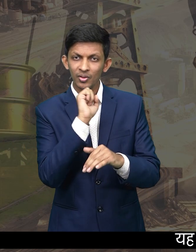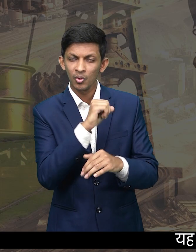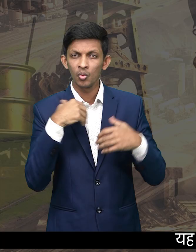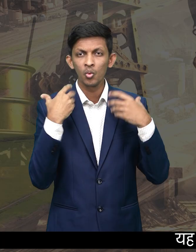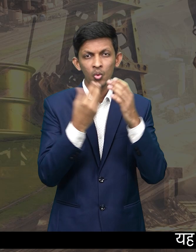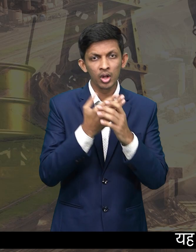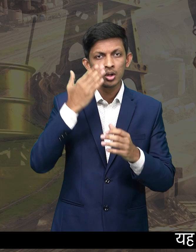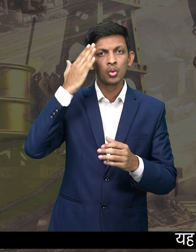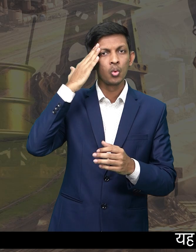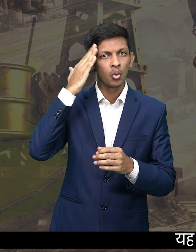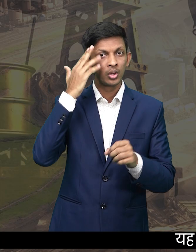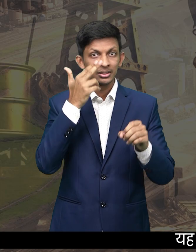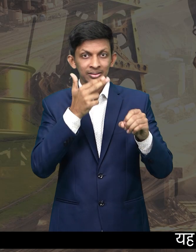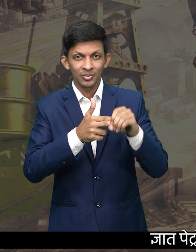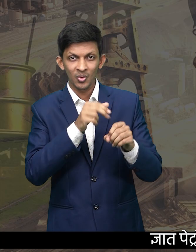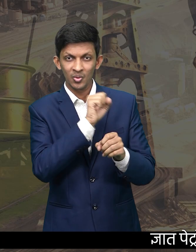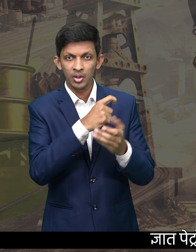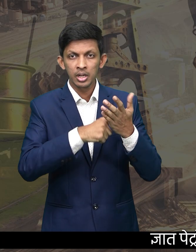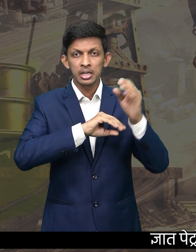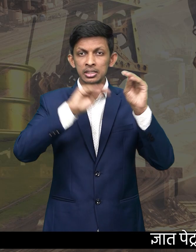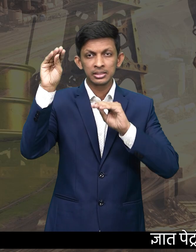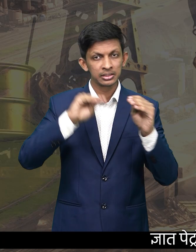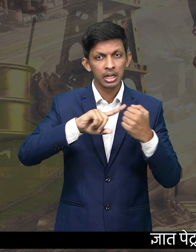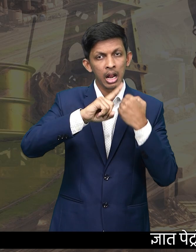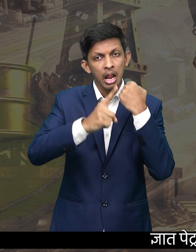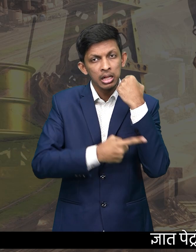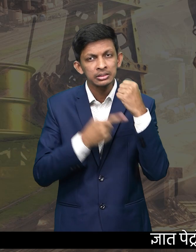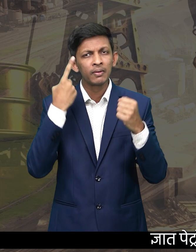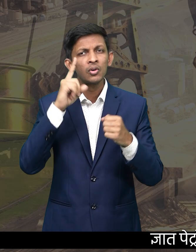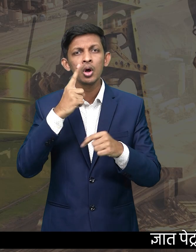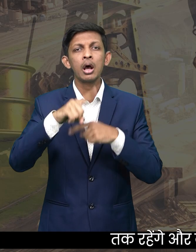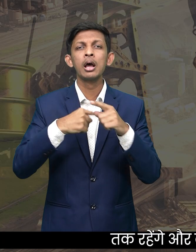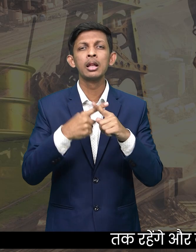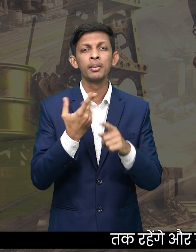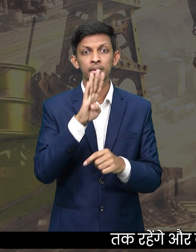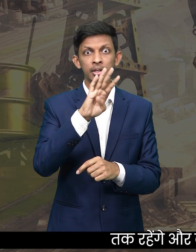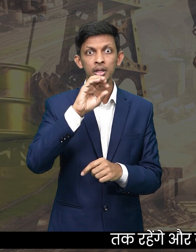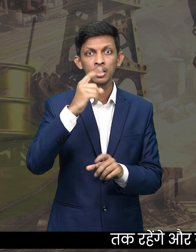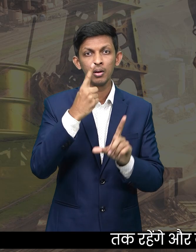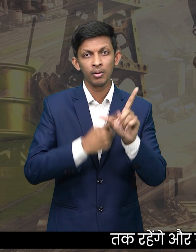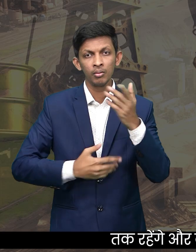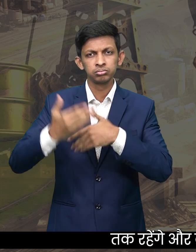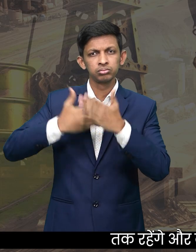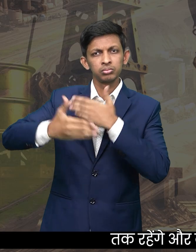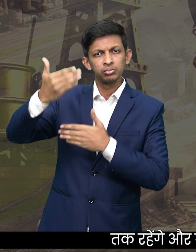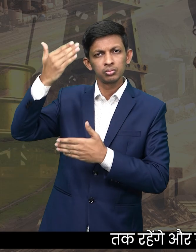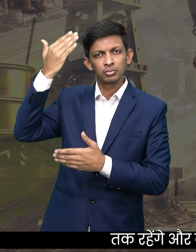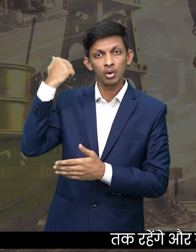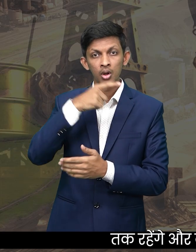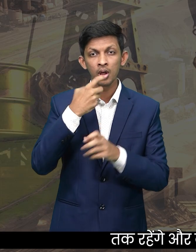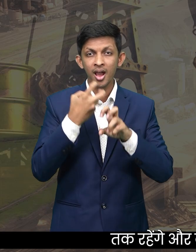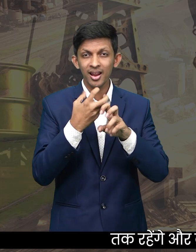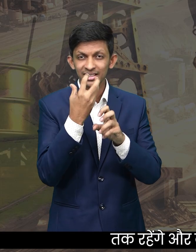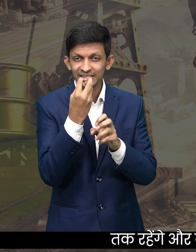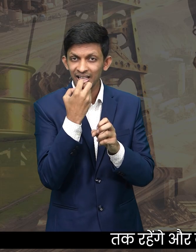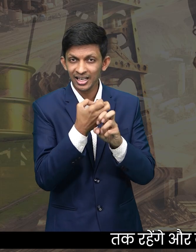यह अनुमान लगाया गया है कि हमारे ज्ञात पेट्रोलियम संसाधन लगभग 40 वर्षों तक रहेंगे और कोयला संसाधन अगले